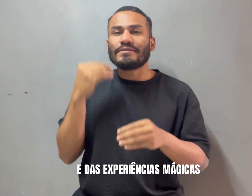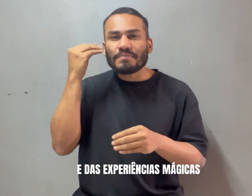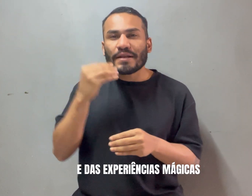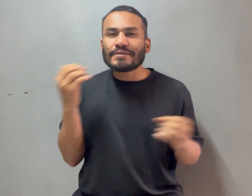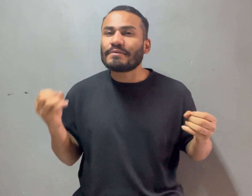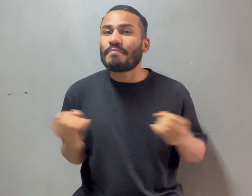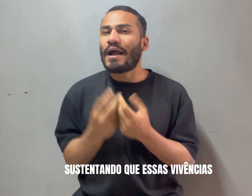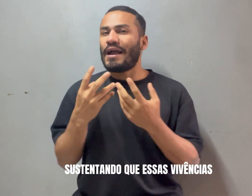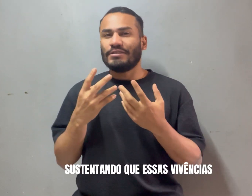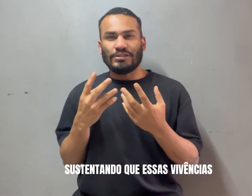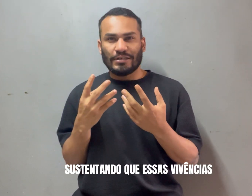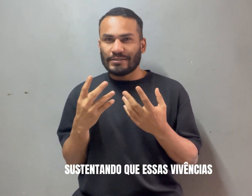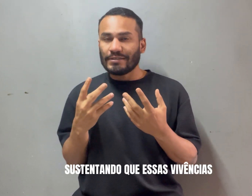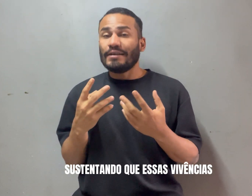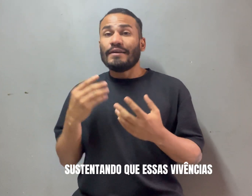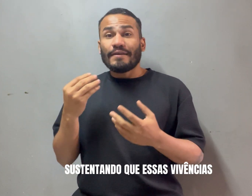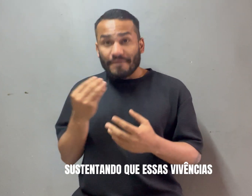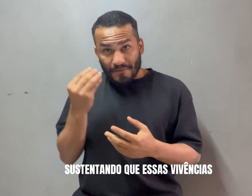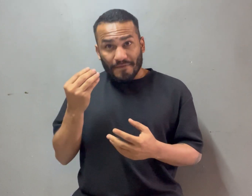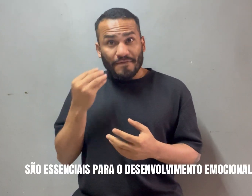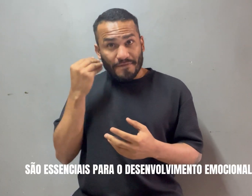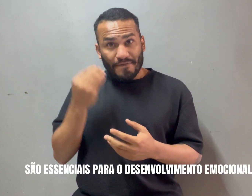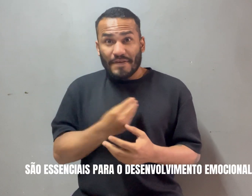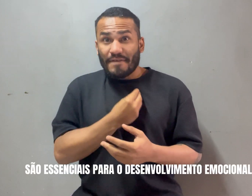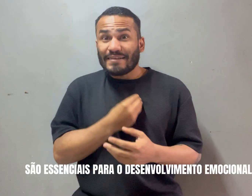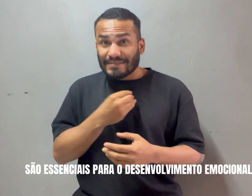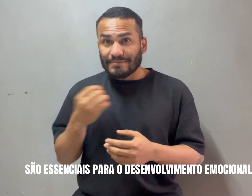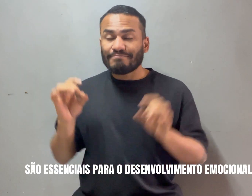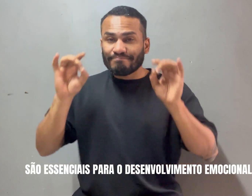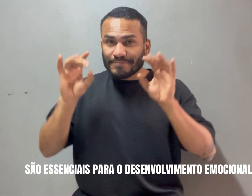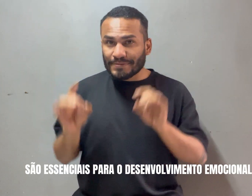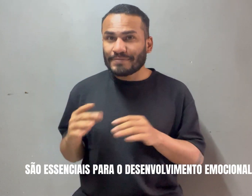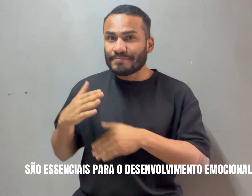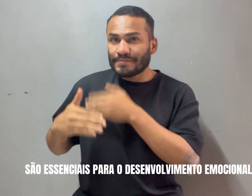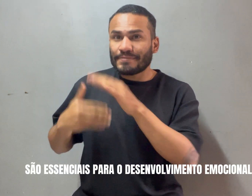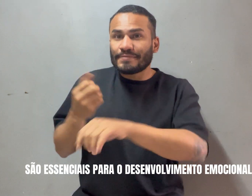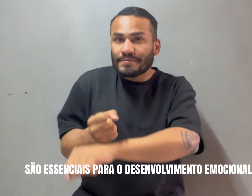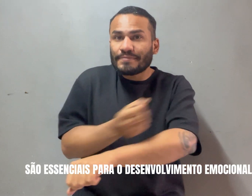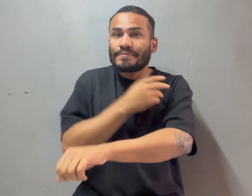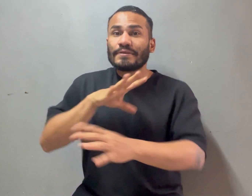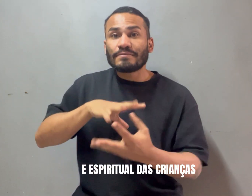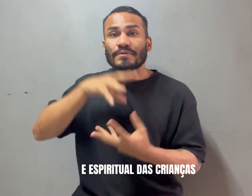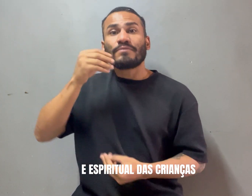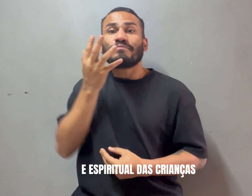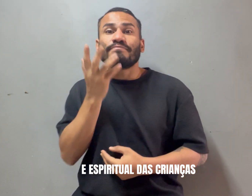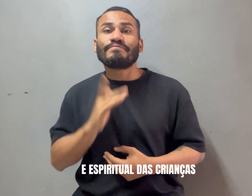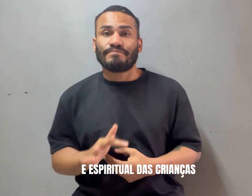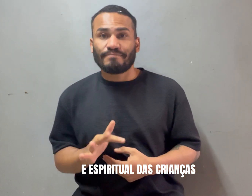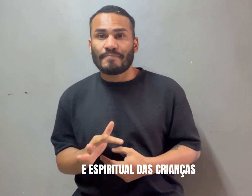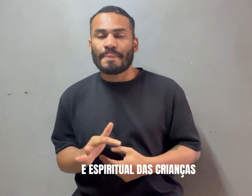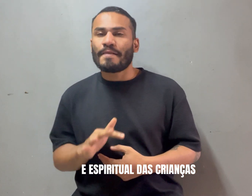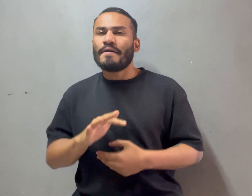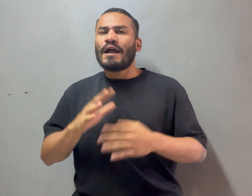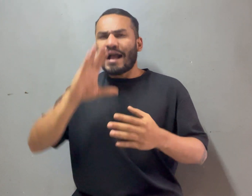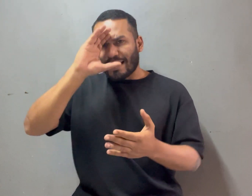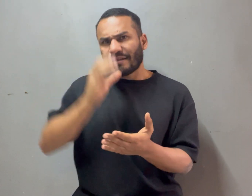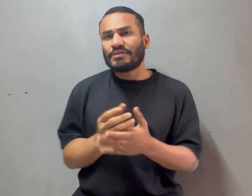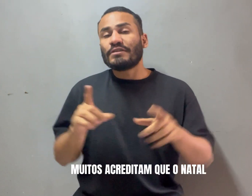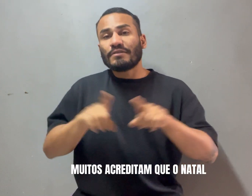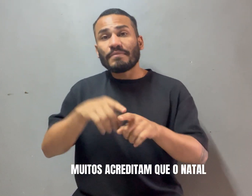mágicas, sustentando que essas vivências são essenciais para o desenvolvimento emocional e espiritual das crianças. Muitos